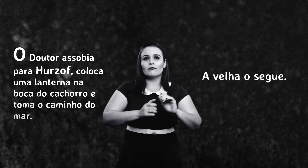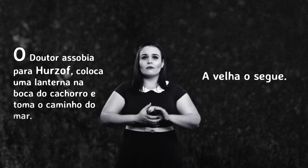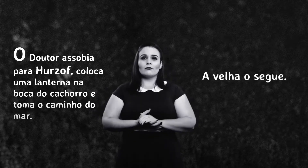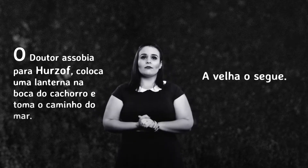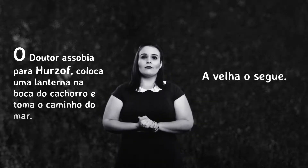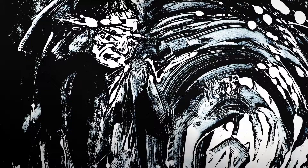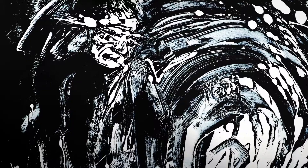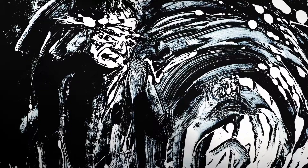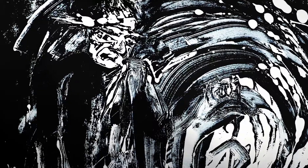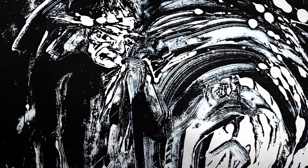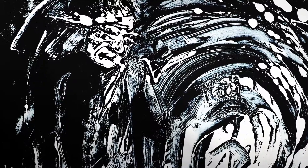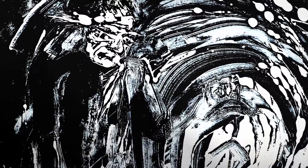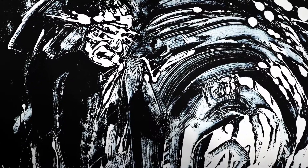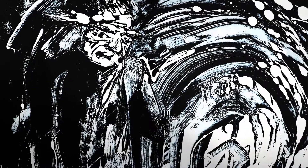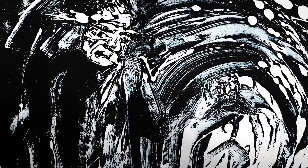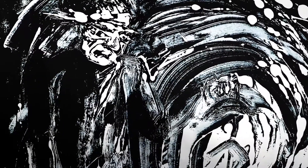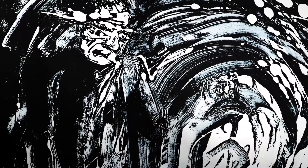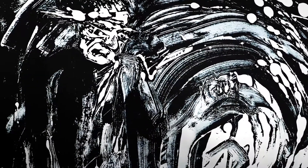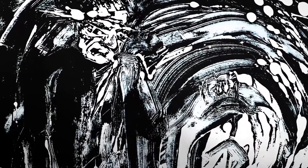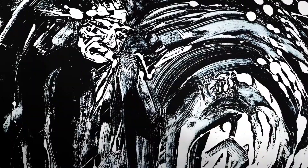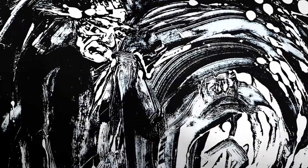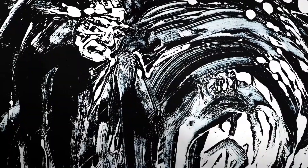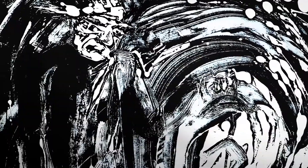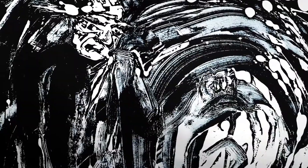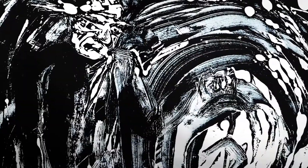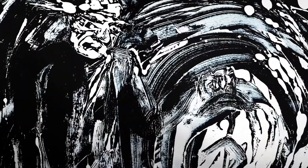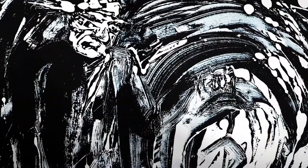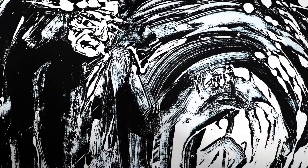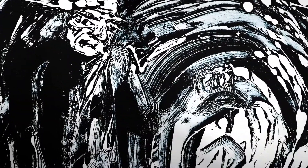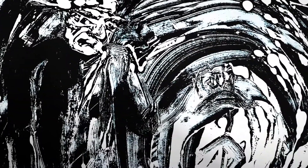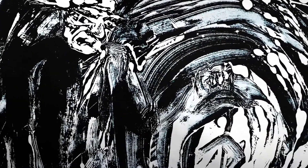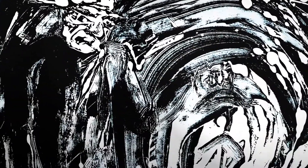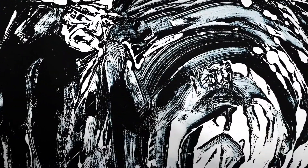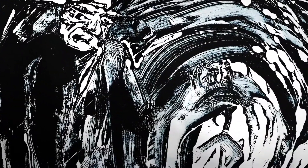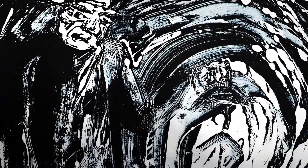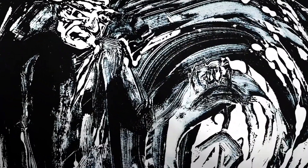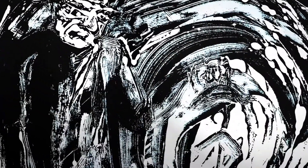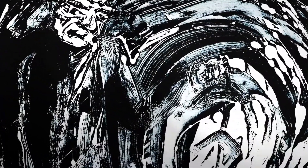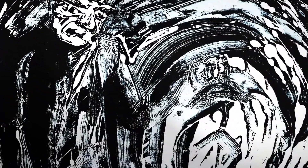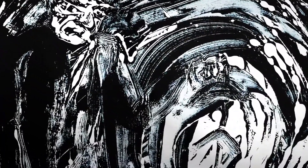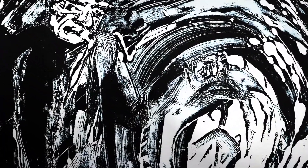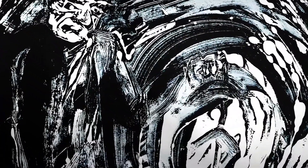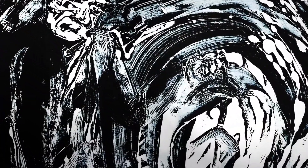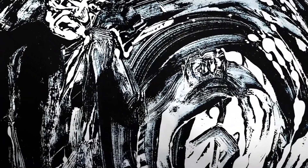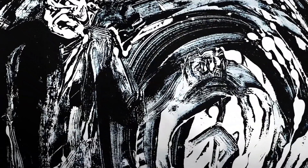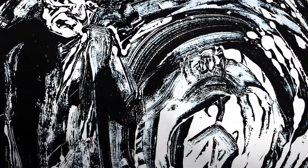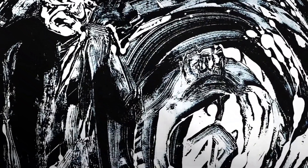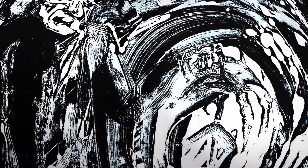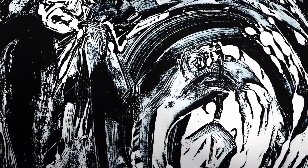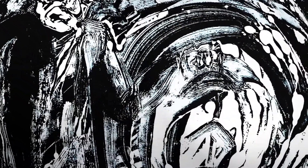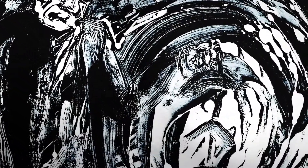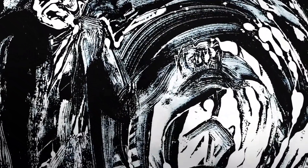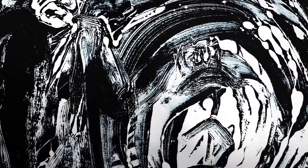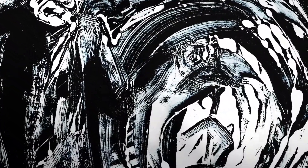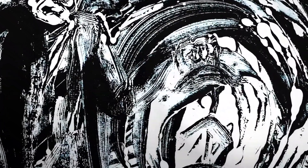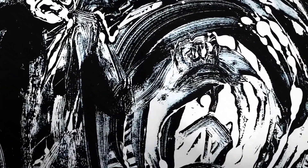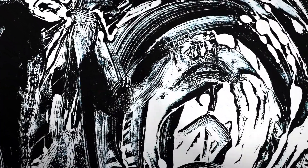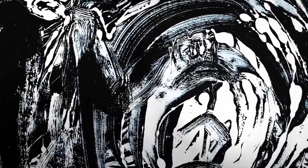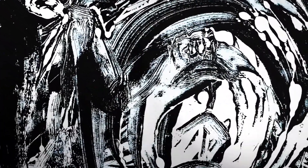segue. Dr. Trifulgas segura a lamparina que ilumina tudo à sua volta em carregadas manchas e gotas